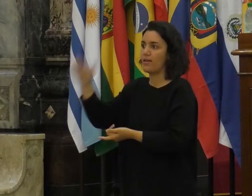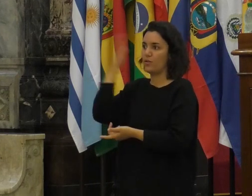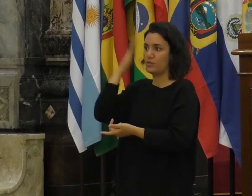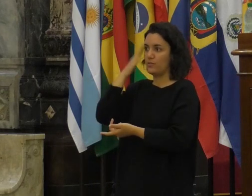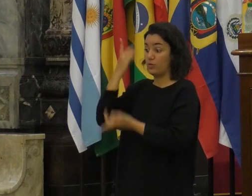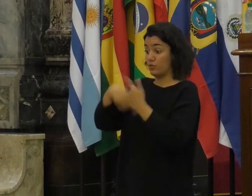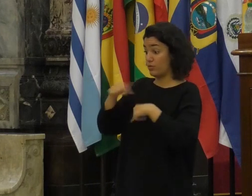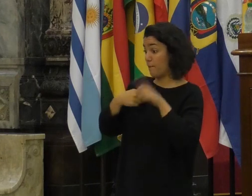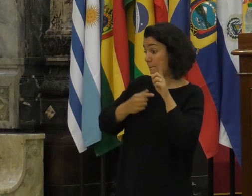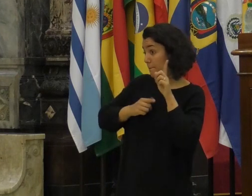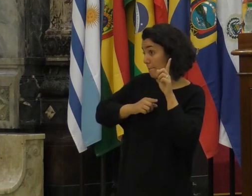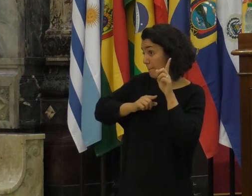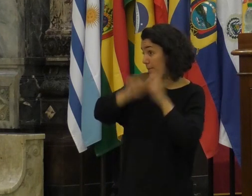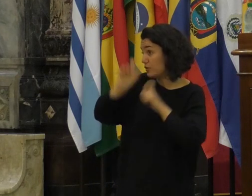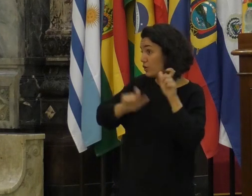lo producen,